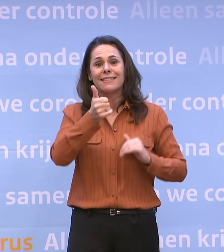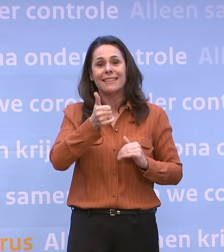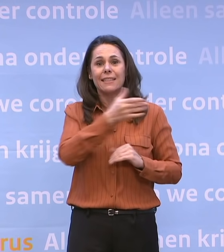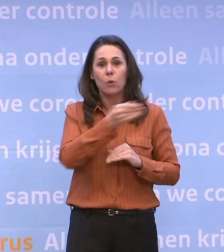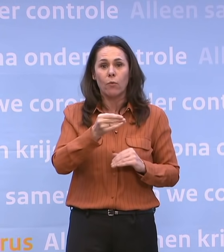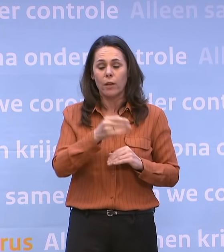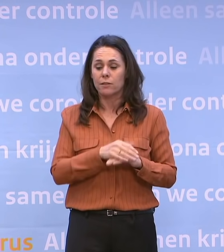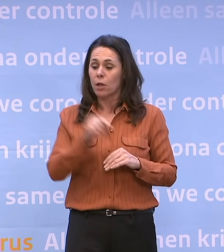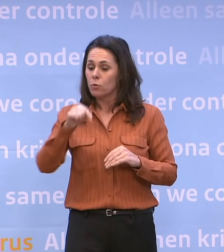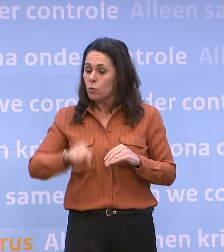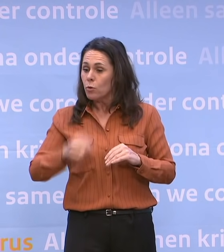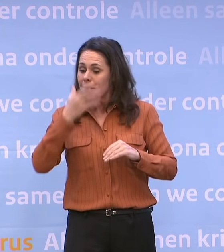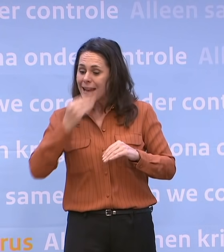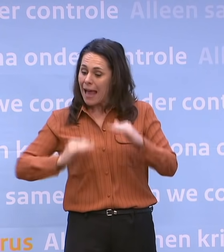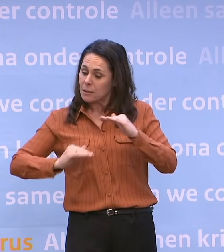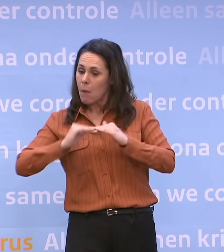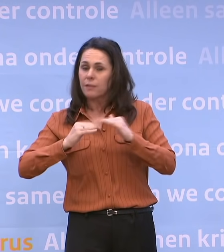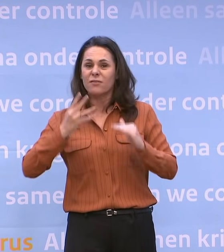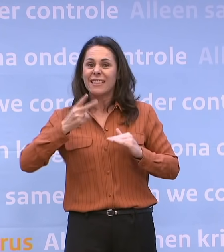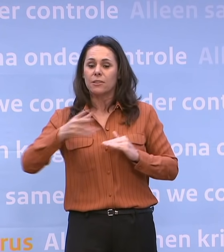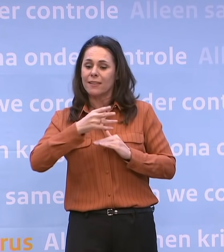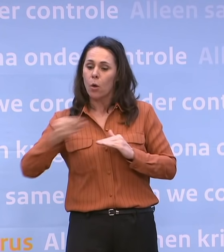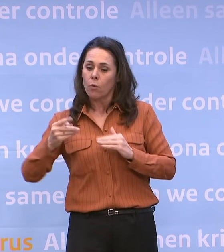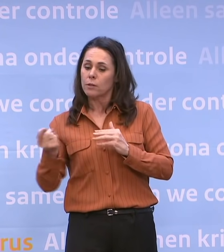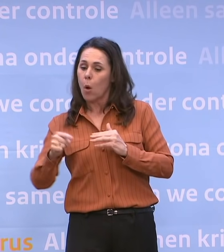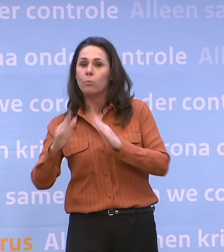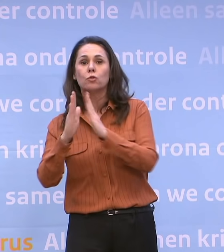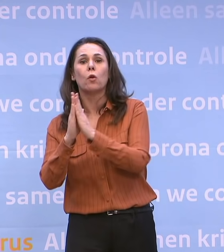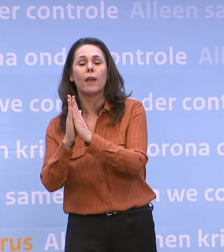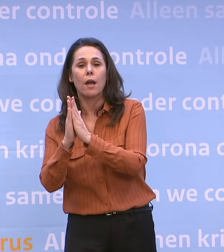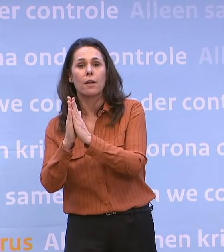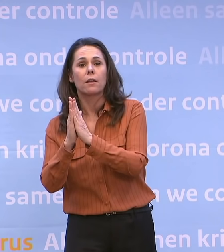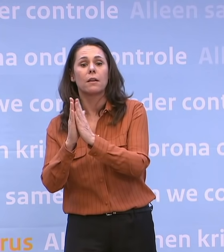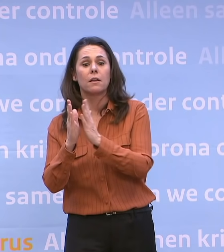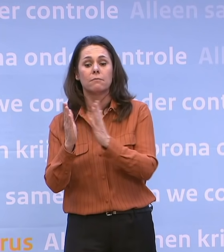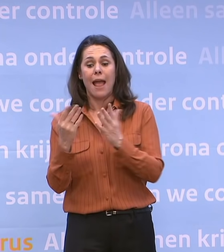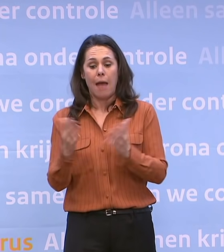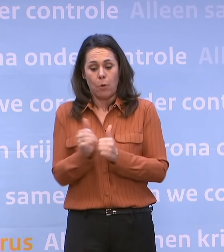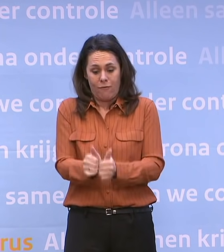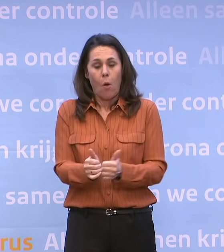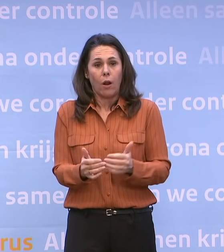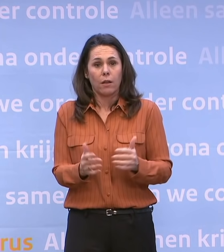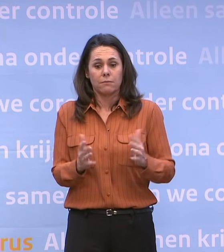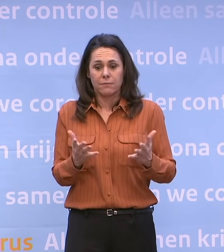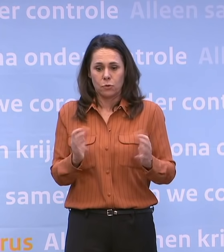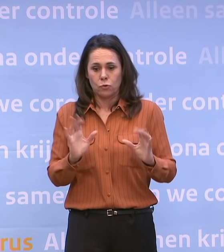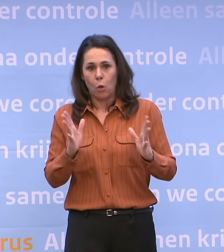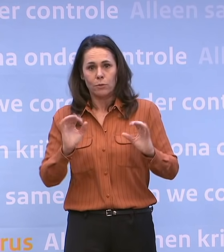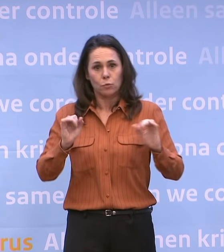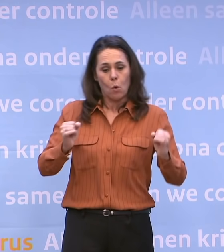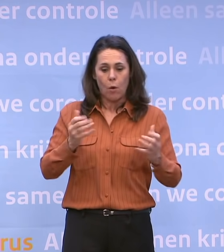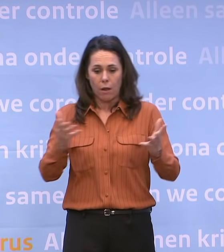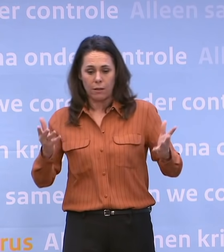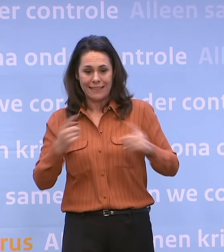te zijn 2400 bedden per aanstaande zondag. Maar goed, dat is natuurlijk niet zonder consequenties. Het piept en het kraakt.